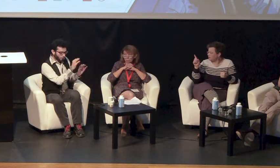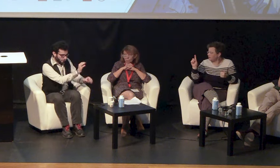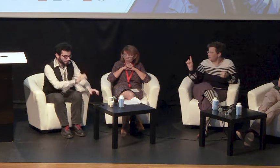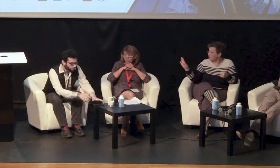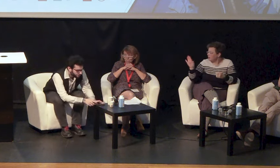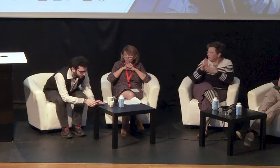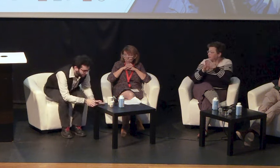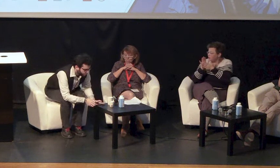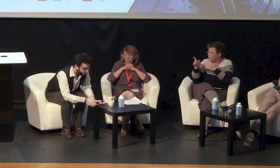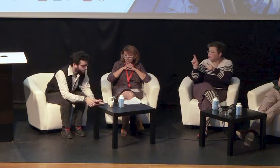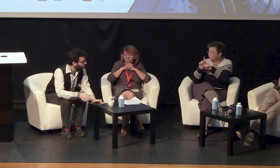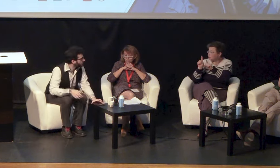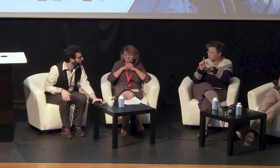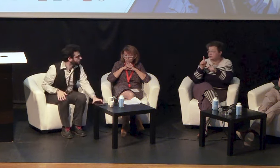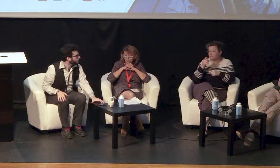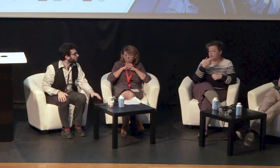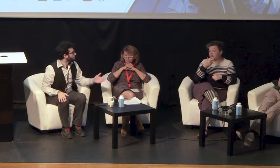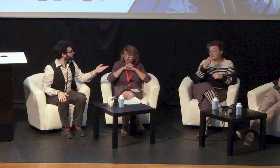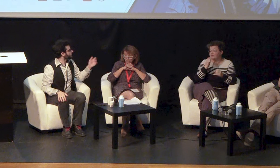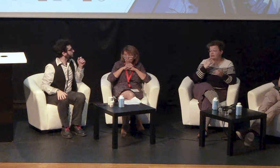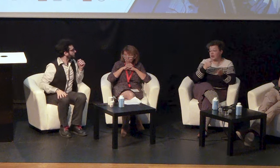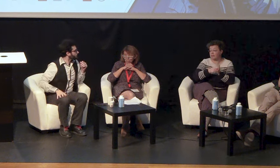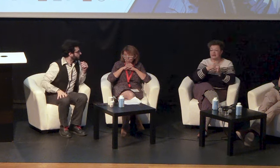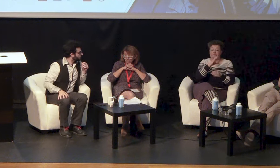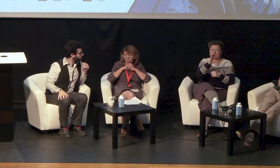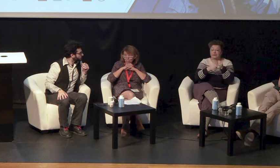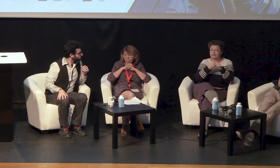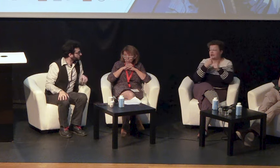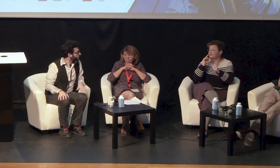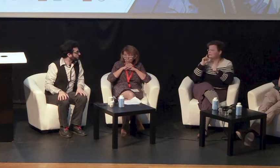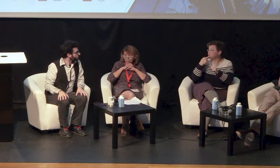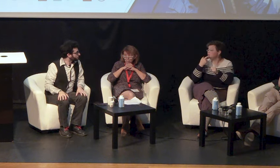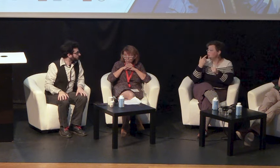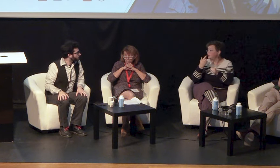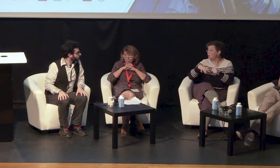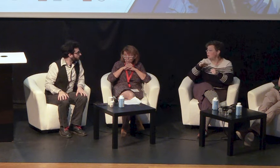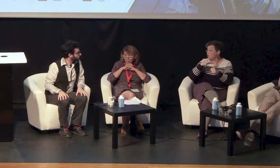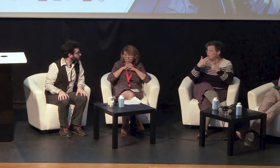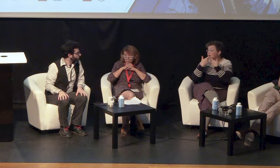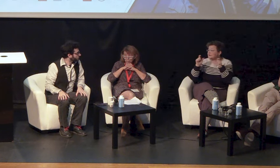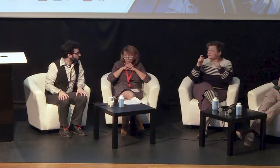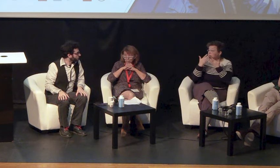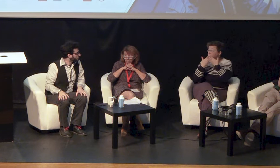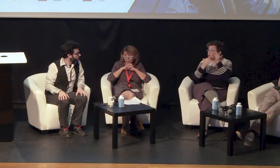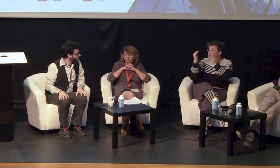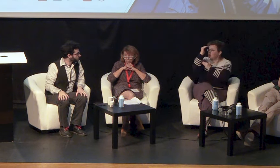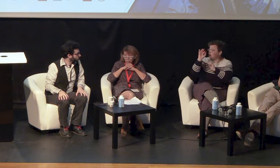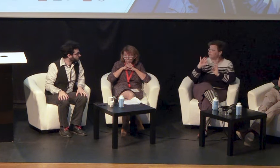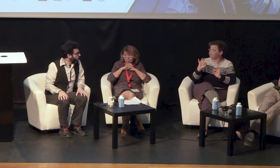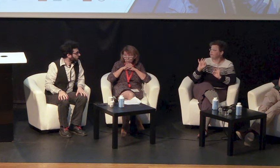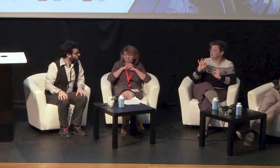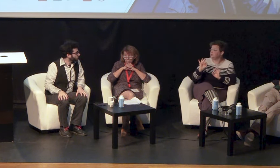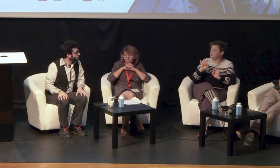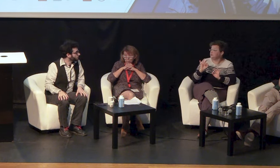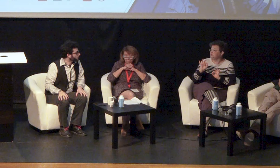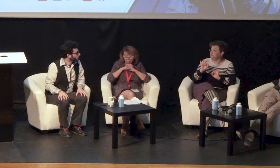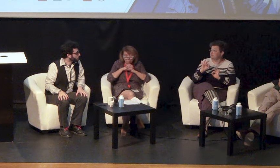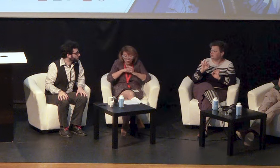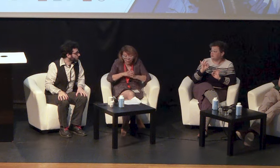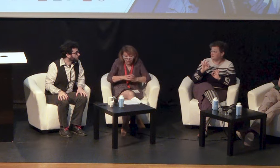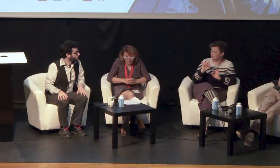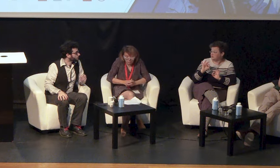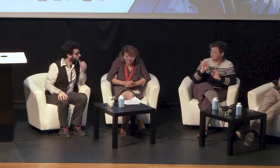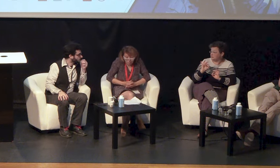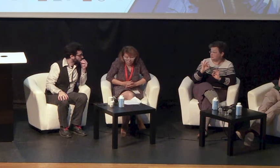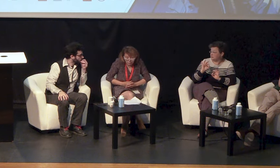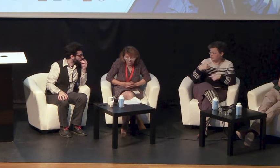Peut-être Nadine, Juliette, vous vous êtes présentée. Juliette, oui. Donc, c'est vrai que pendant 100 ans, comme je disais